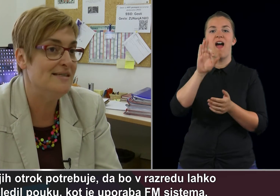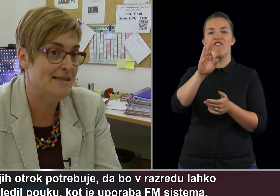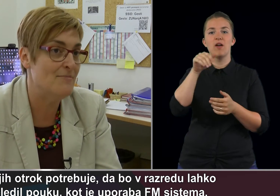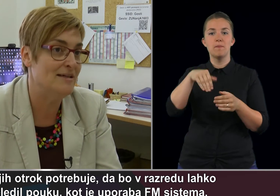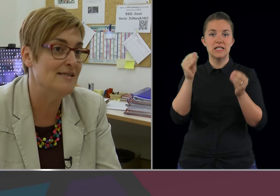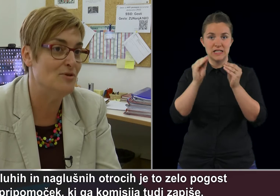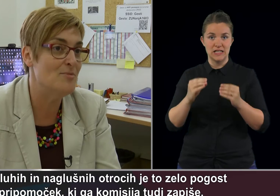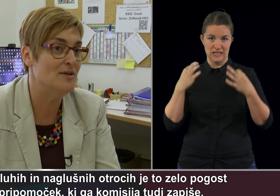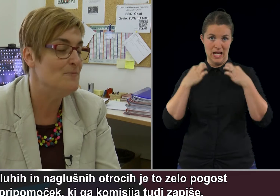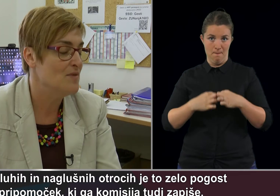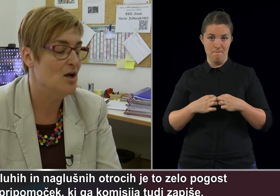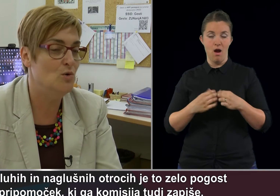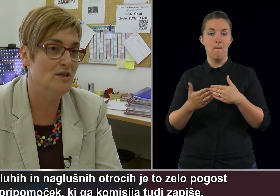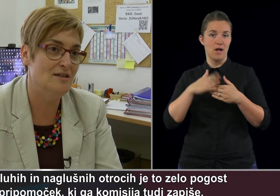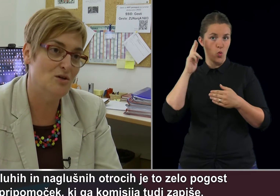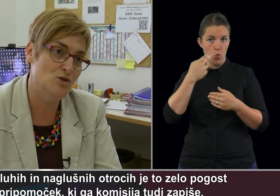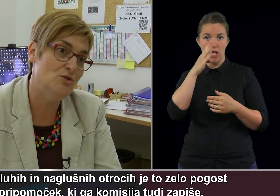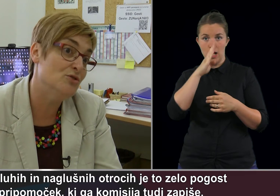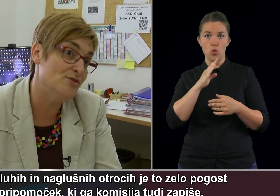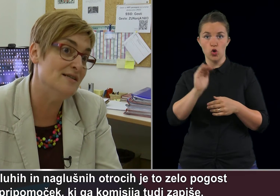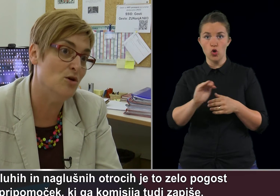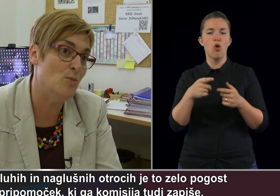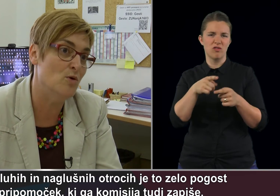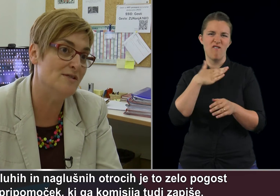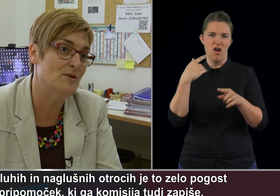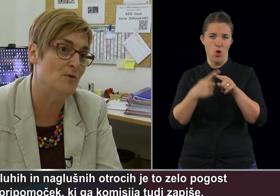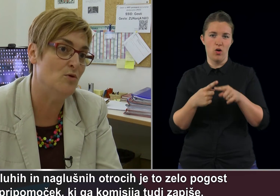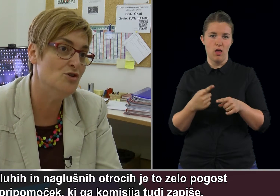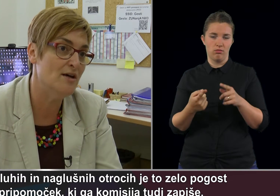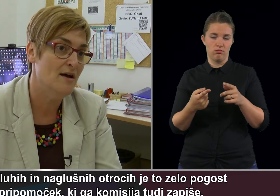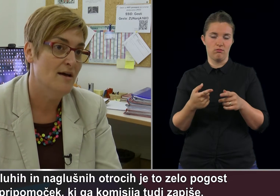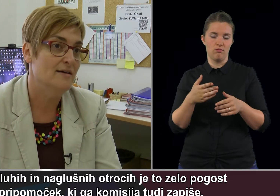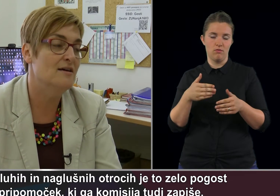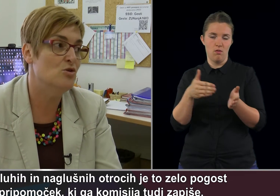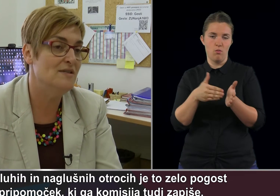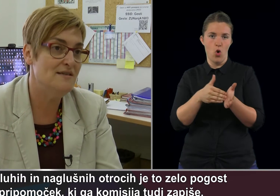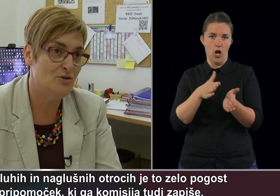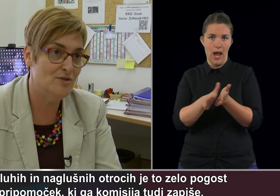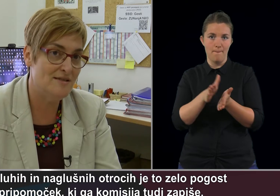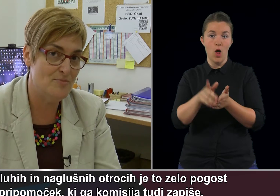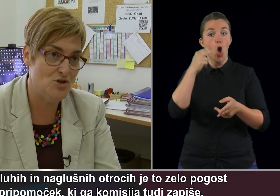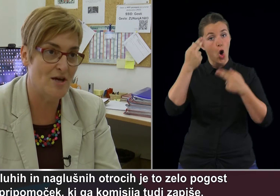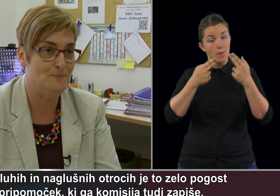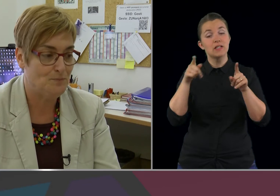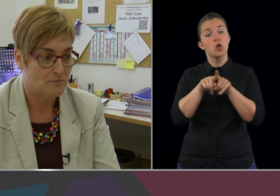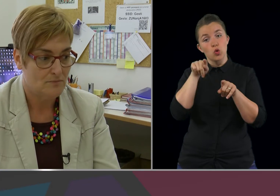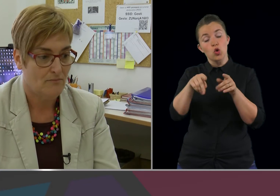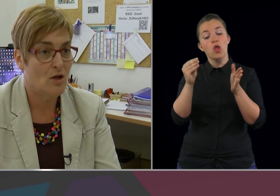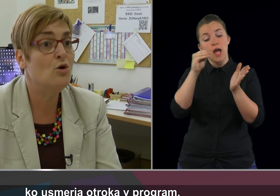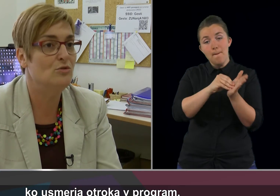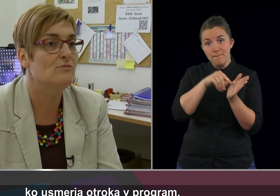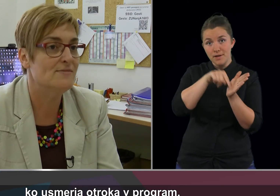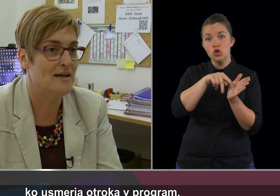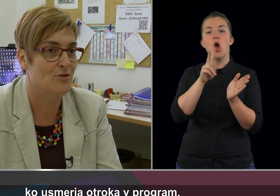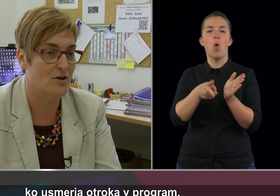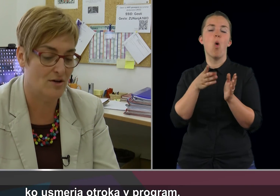FM sistema, recimo je pri gluhih in naglušnih otrocih zelo pogost pripomoček, ki ga komisija tudi zapiše,